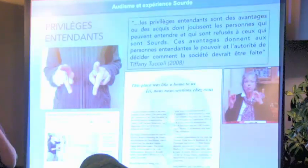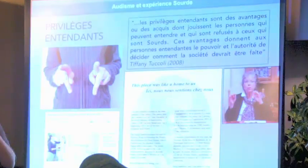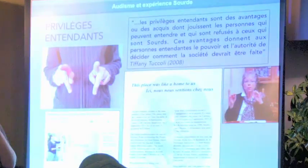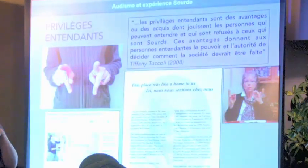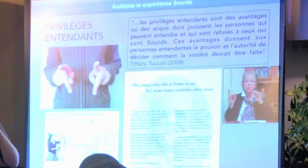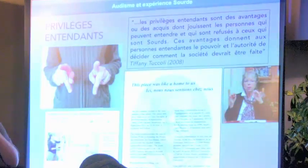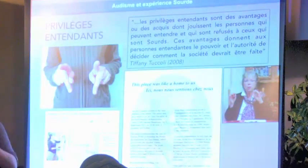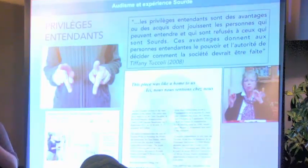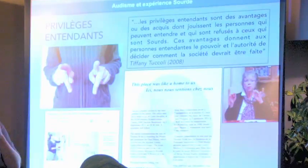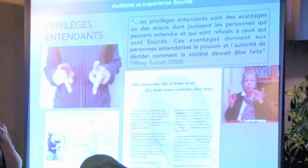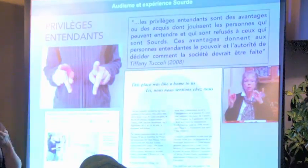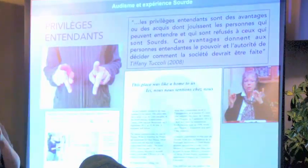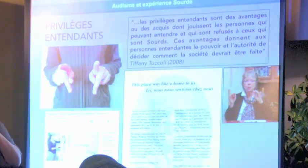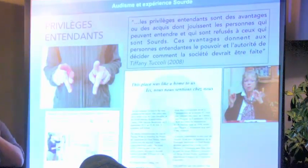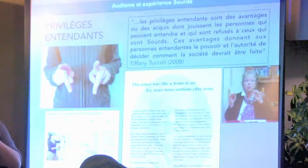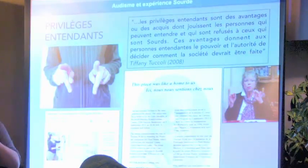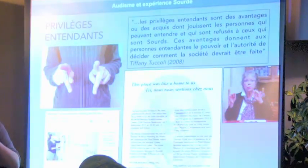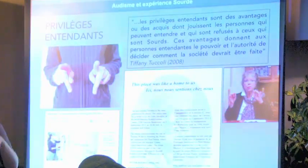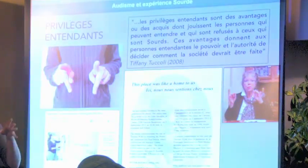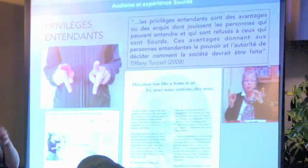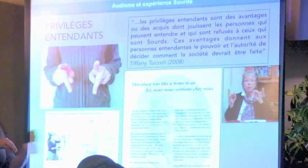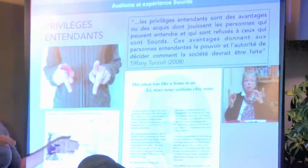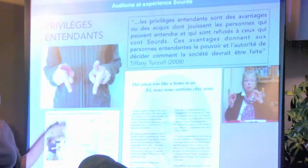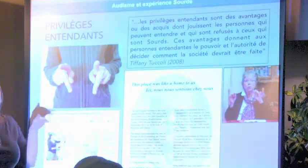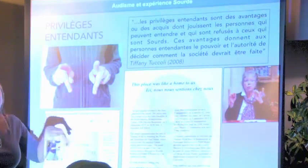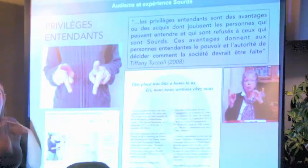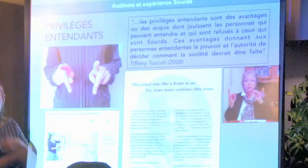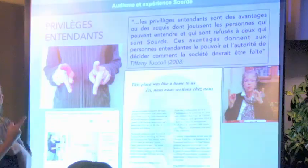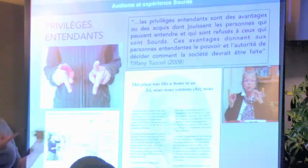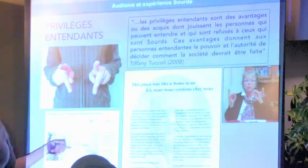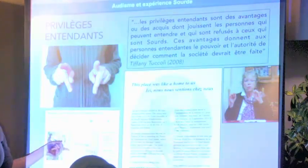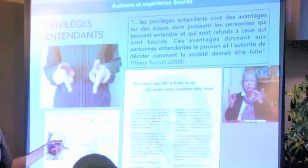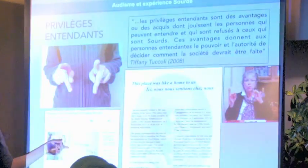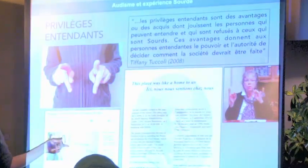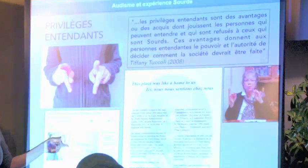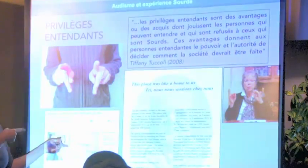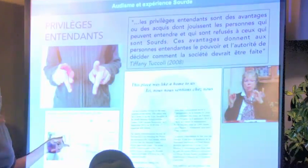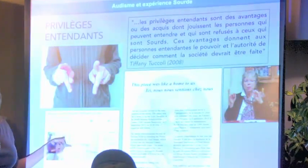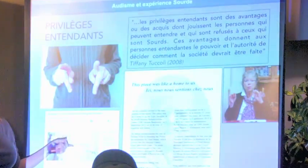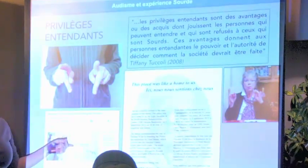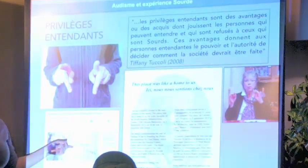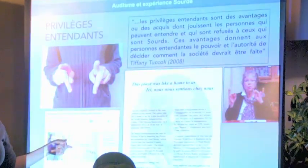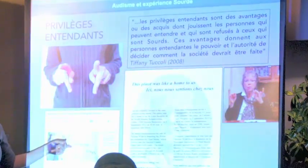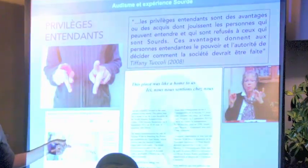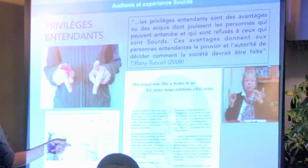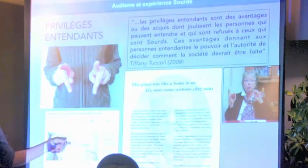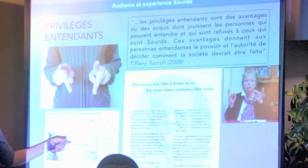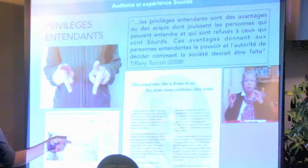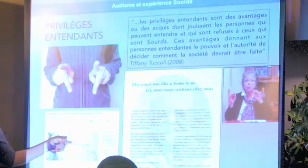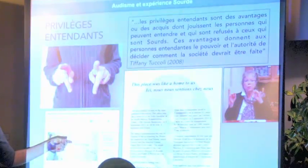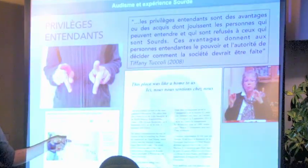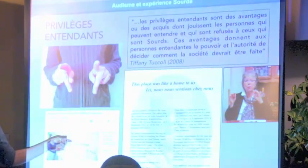sourde. En fait, c'est un exemple parmi tant d'autres. Alors, vous voyez, c'est un événement. C'est après un événement comme